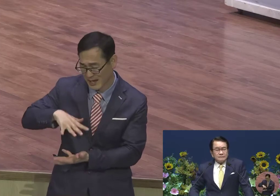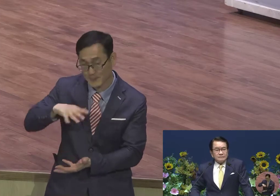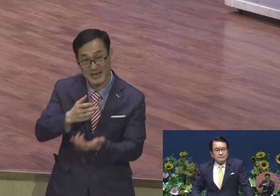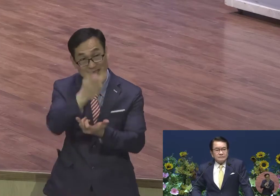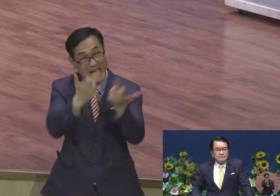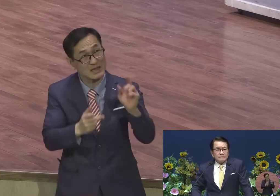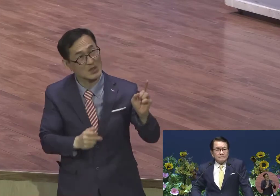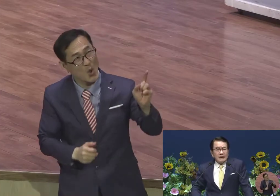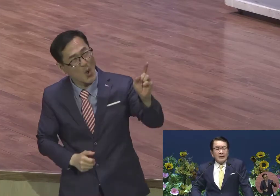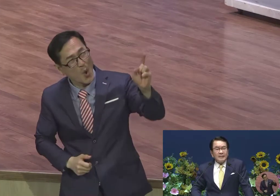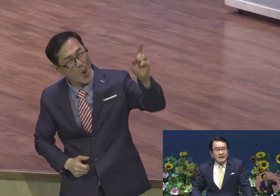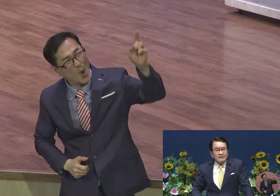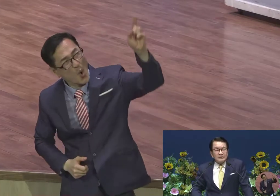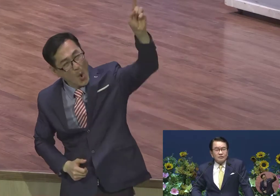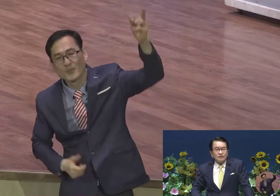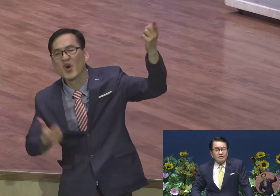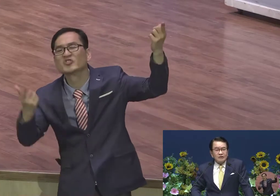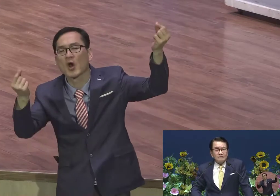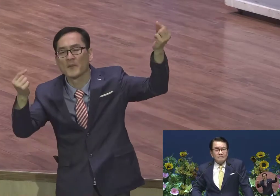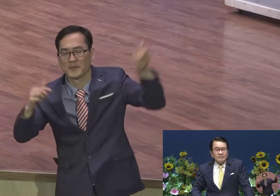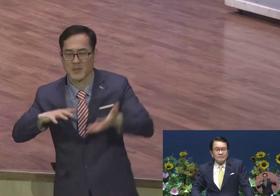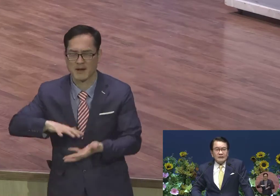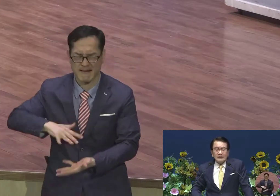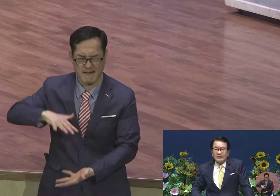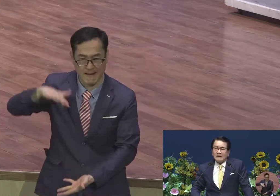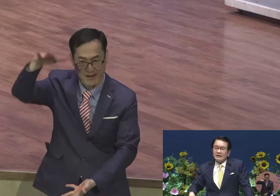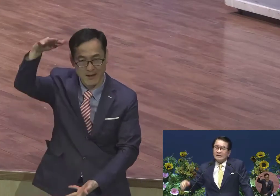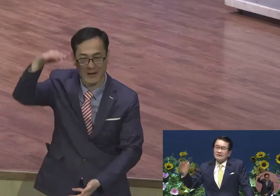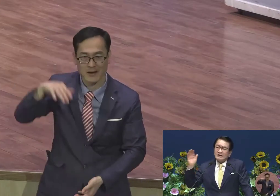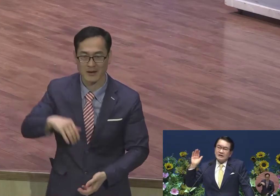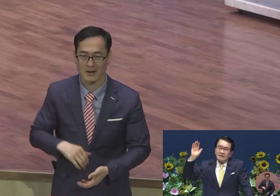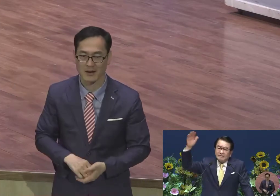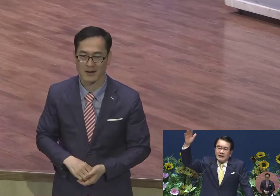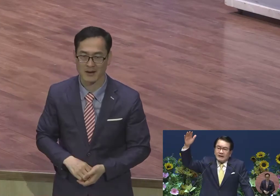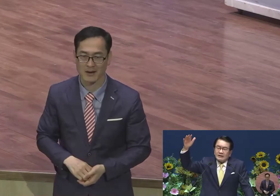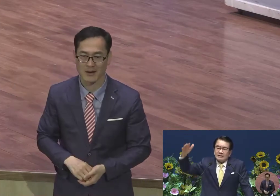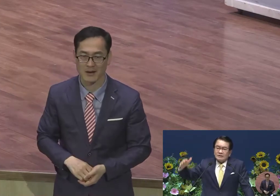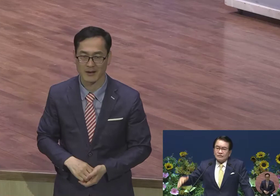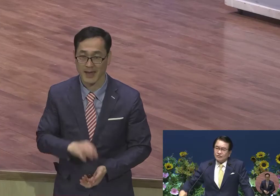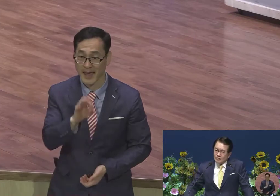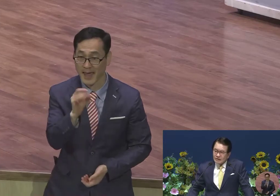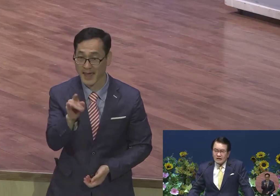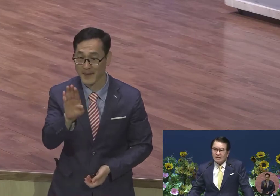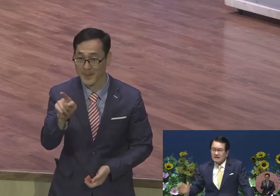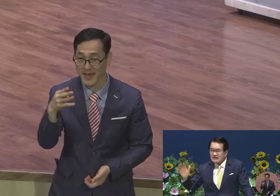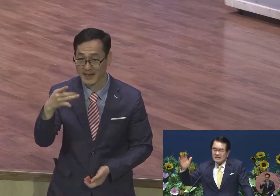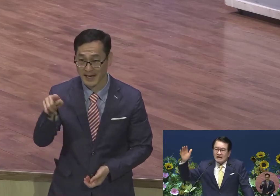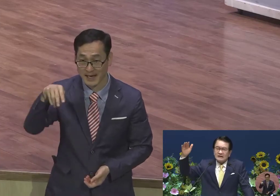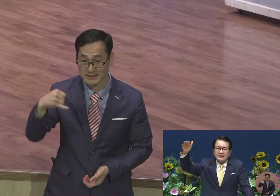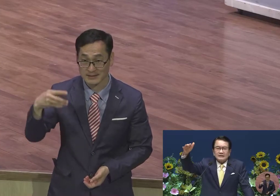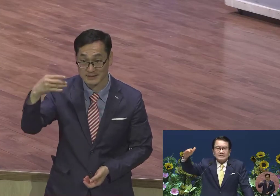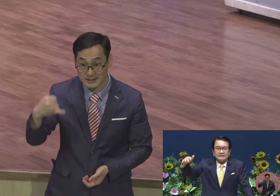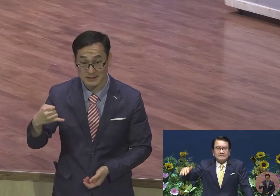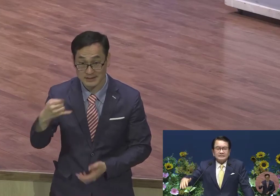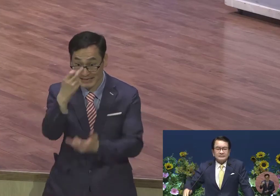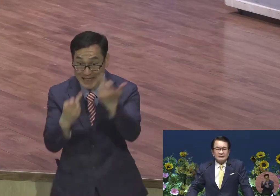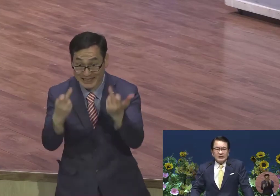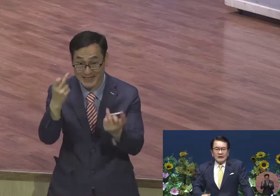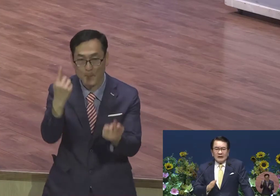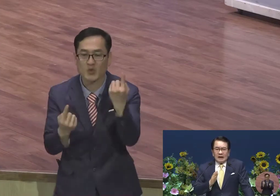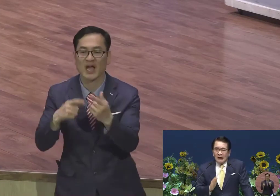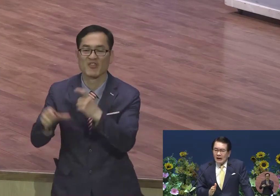에베레스트 9000m인데 그것의 10배 수미산을 지나간다